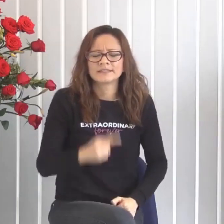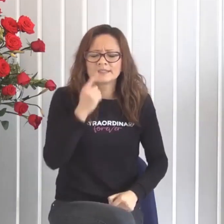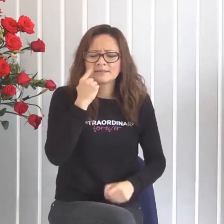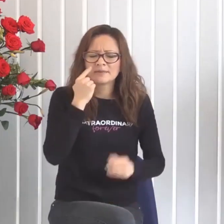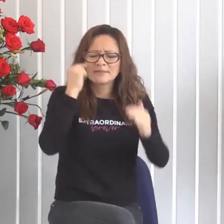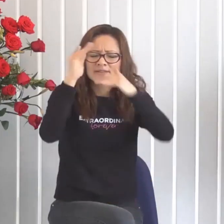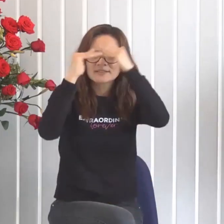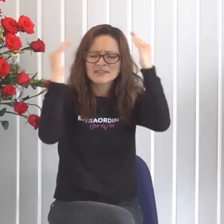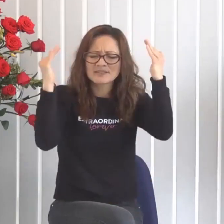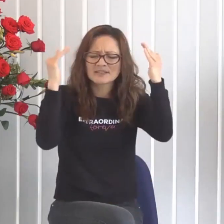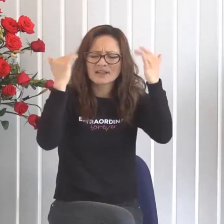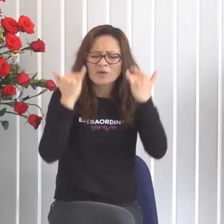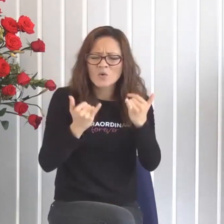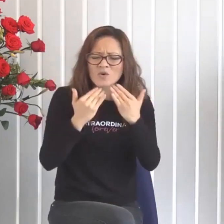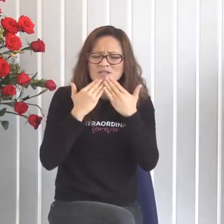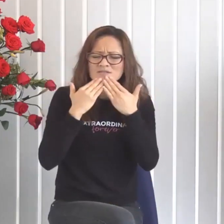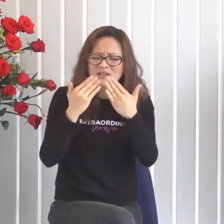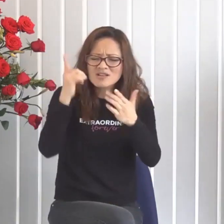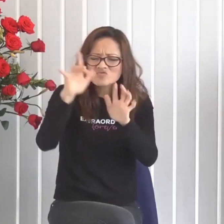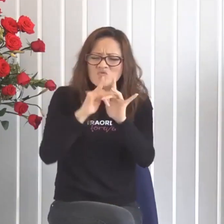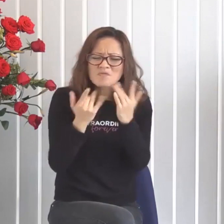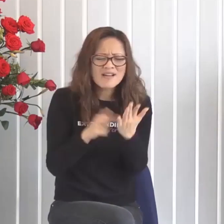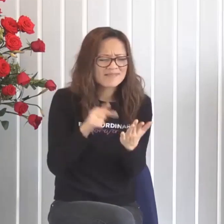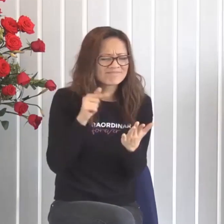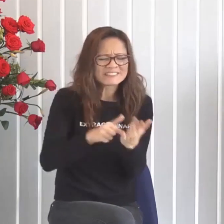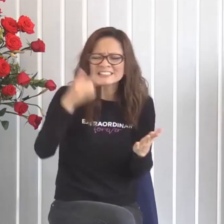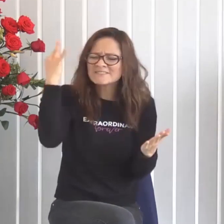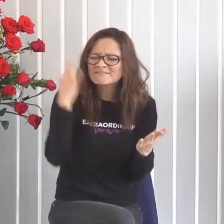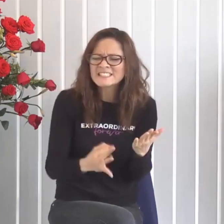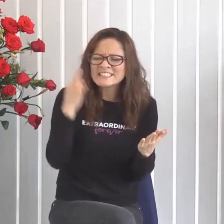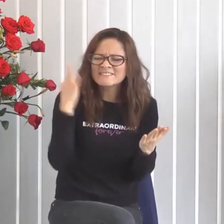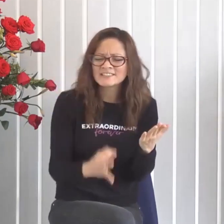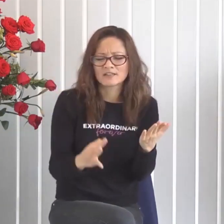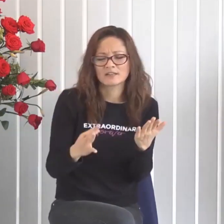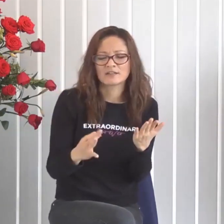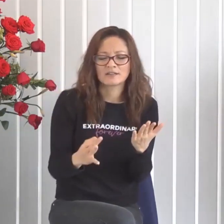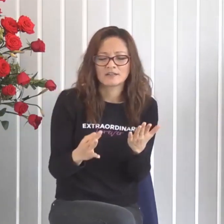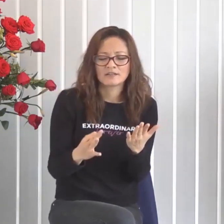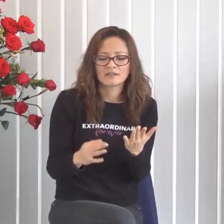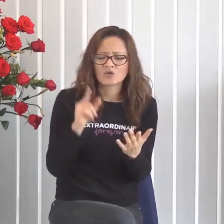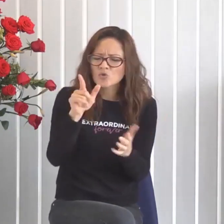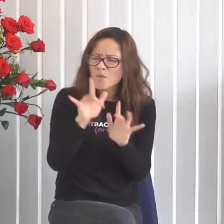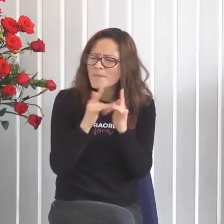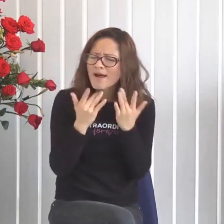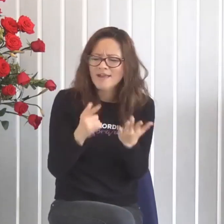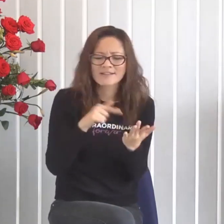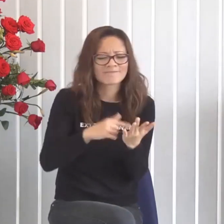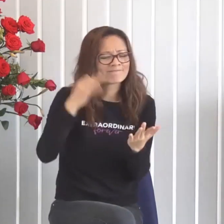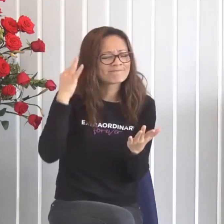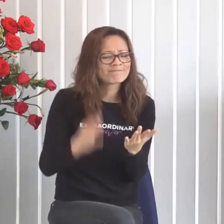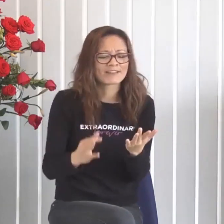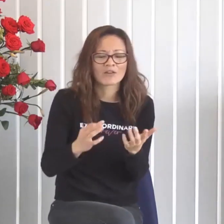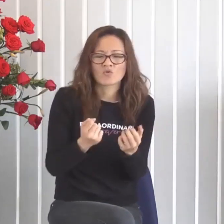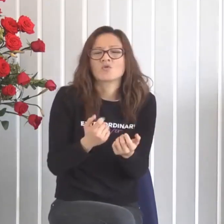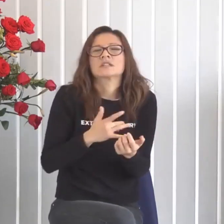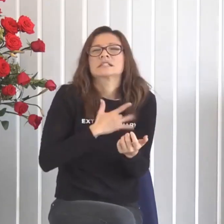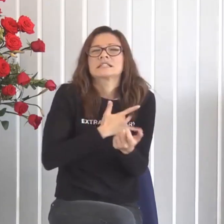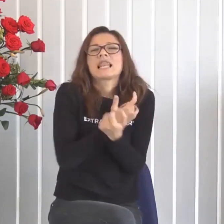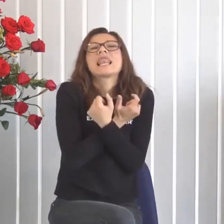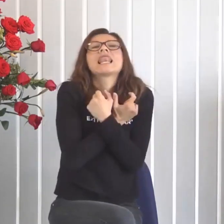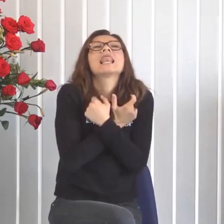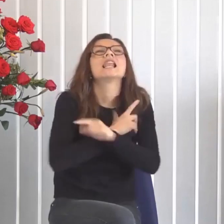Padre Celestial, nosotros te damos gracias por tu palabra, que es la verdad. Tu palabra es verdad. Cuánta